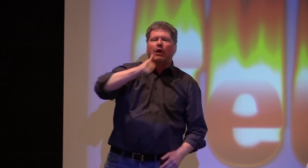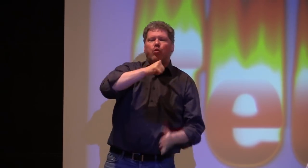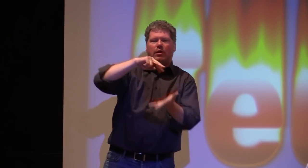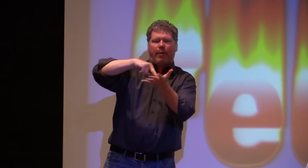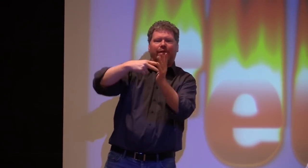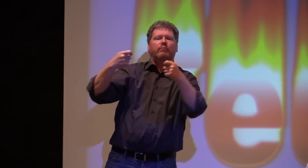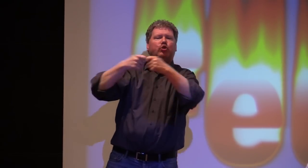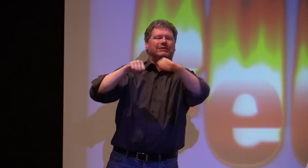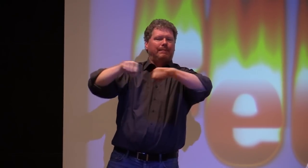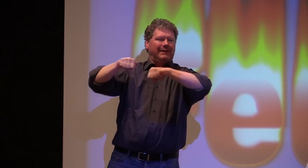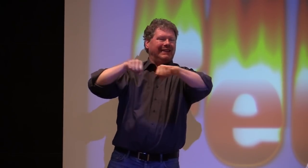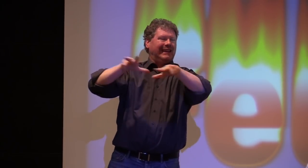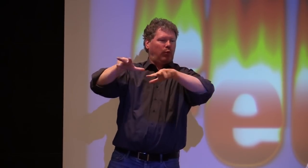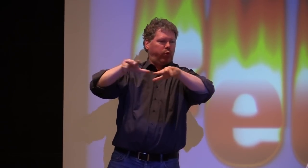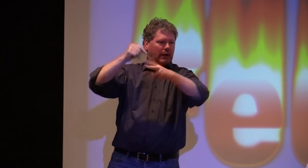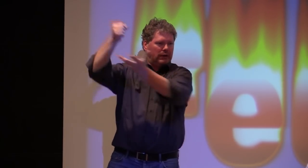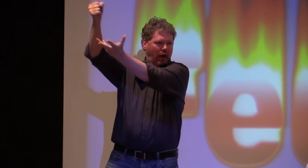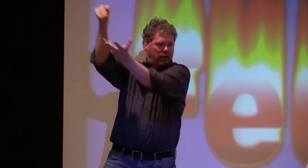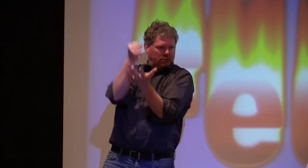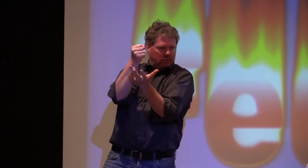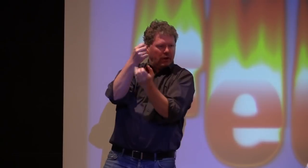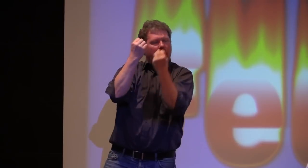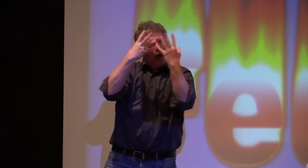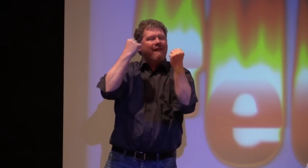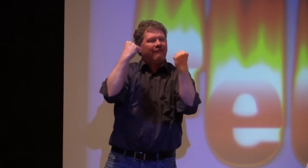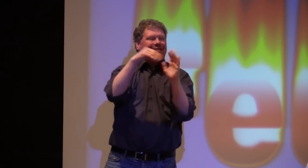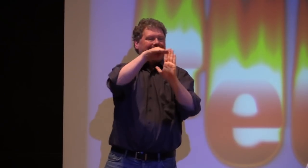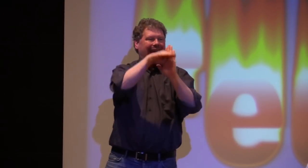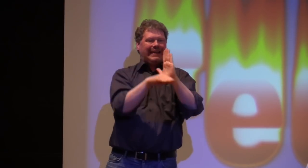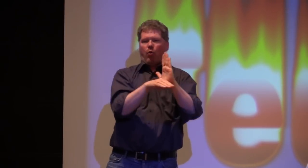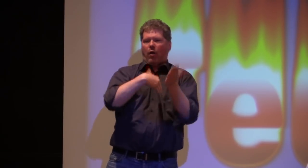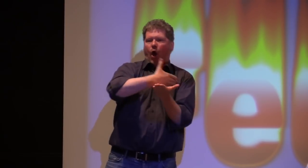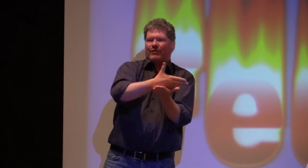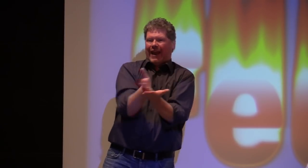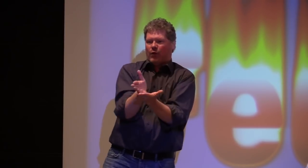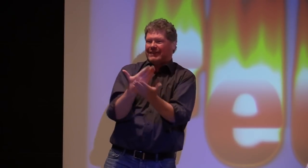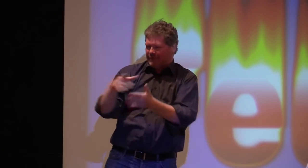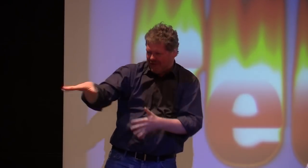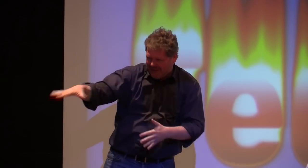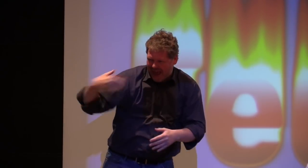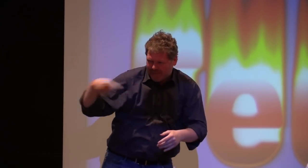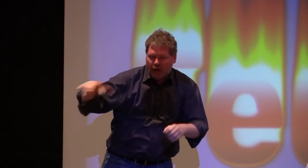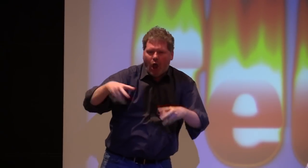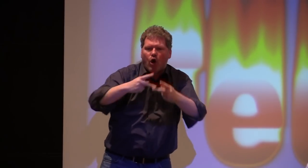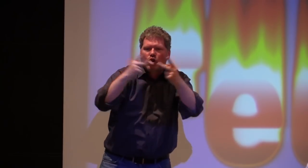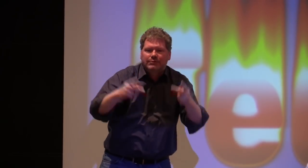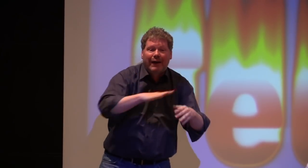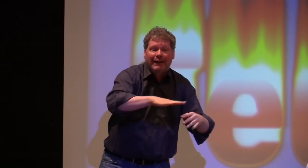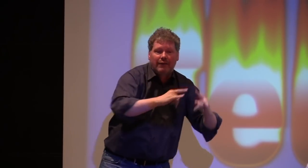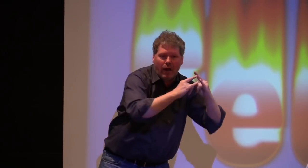bekommen. Es gibt von der Bundesregierung einen Kinder- und Jugendplan. Da gibt es klare Regelungen, wie